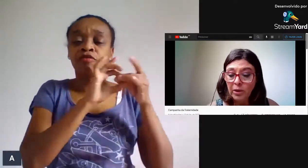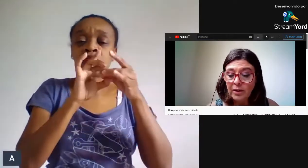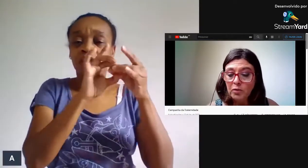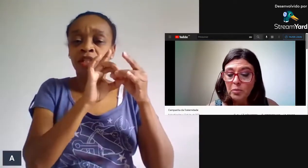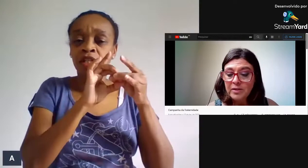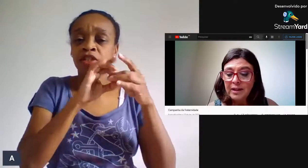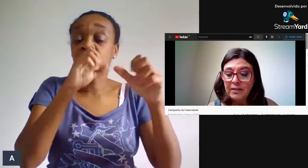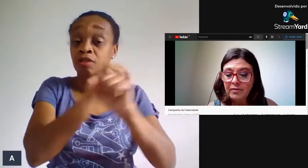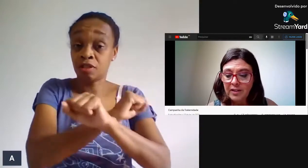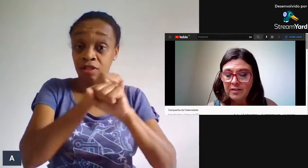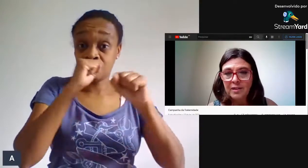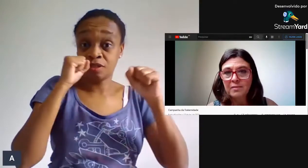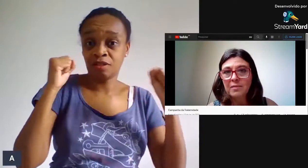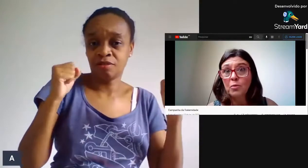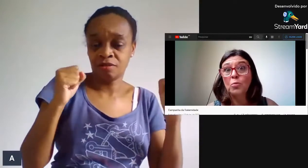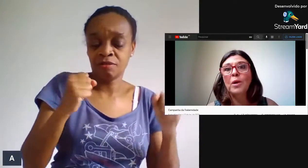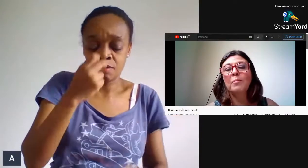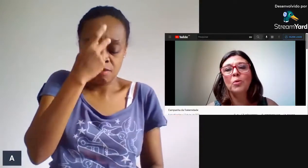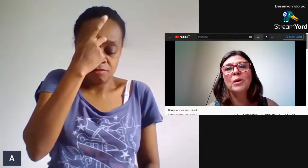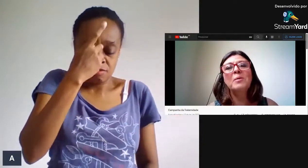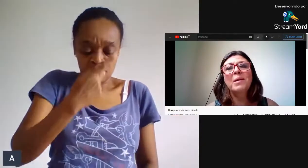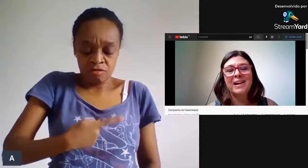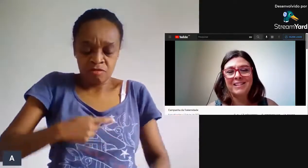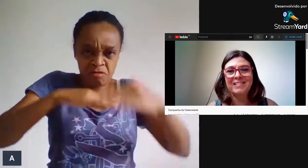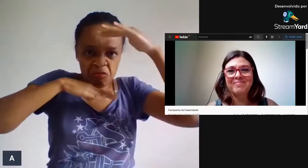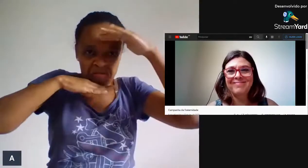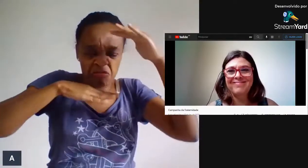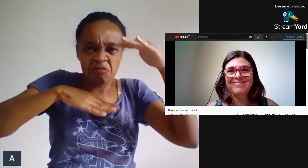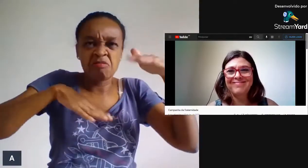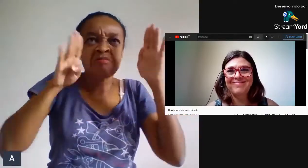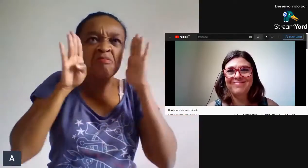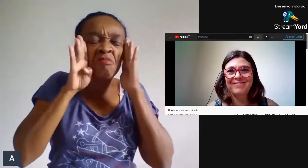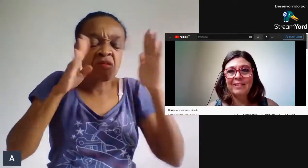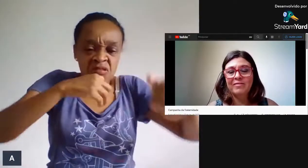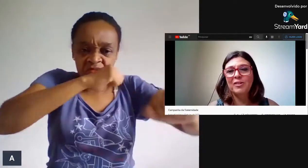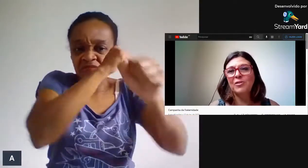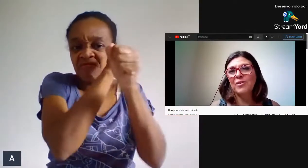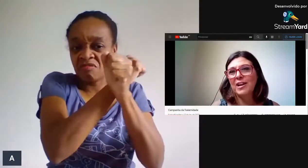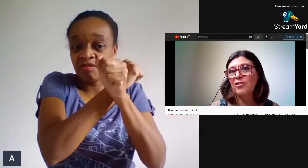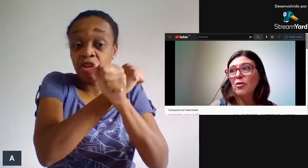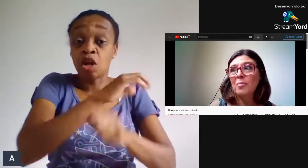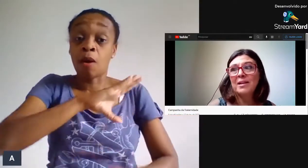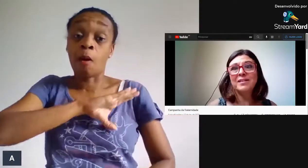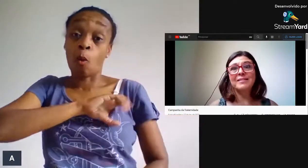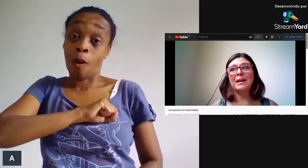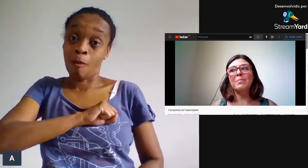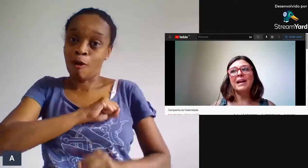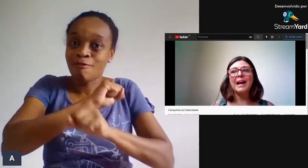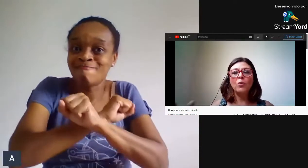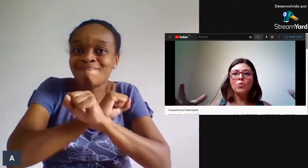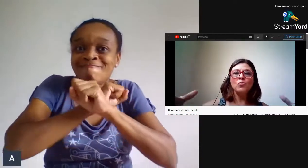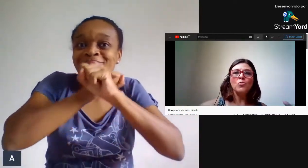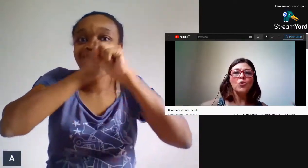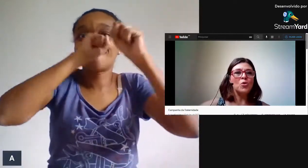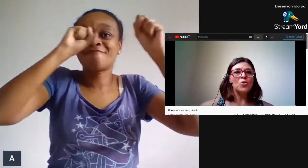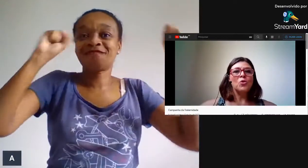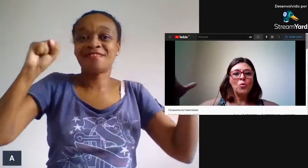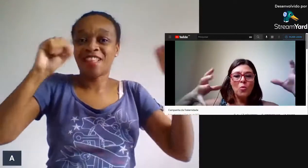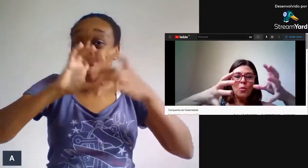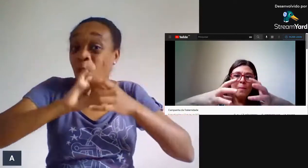o egoísmo escraviza, o amor liberta. Tá vendo? A gente já começa a trabalhar